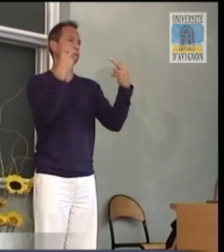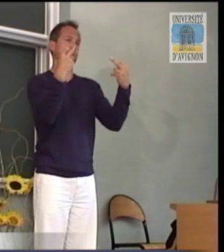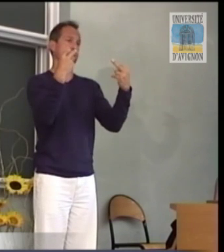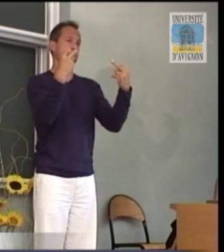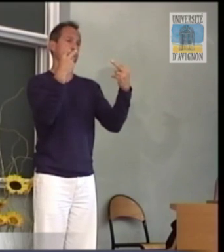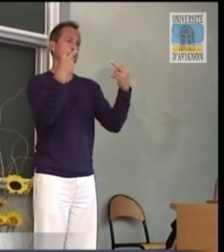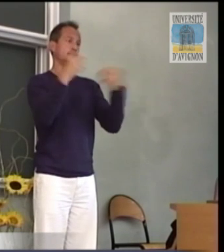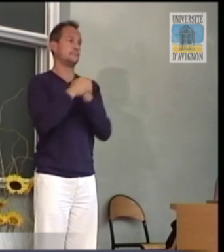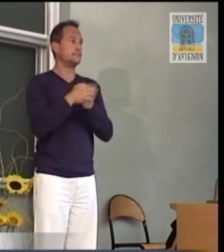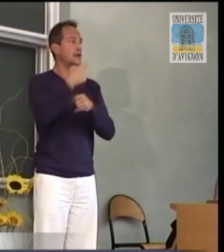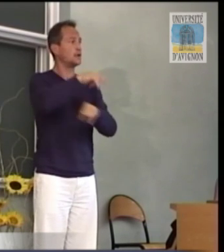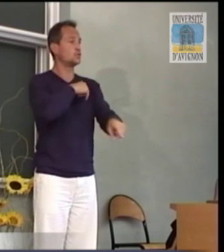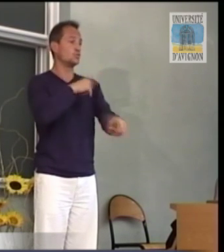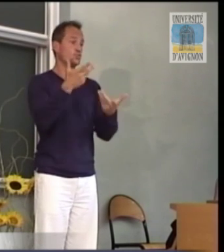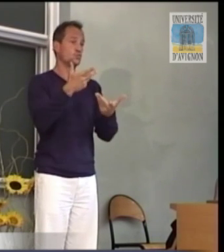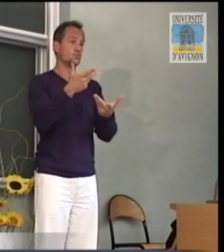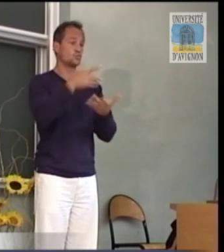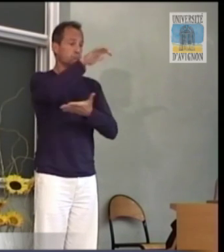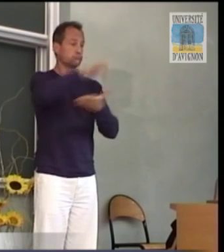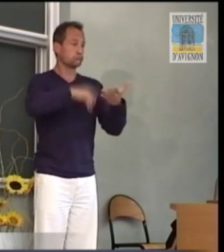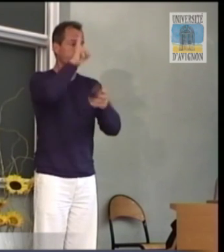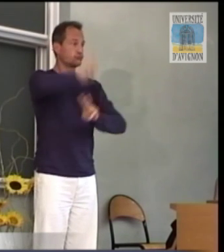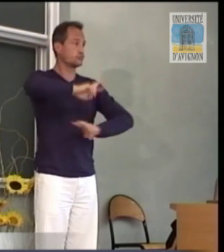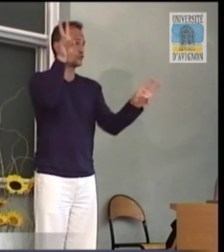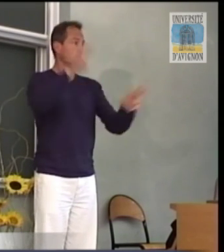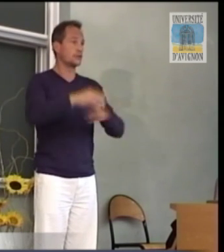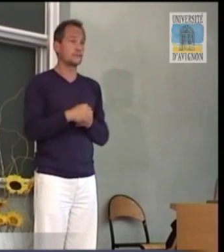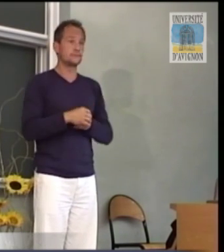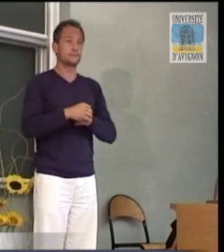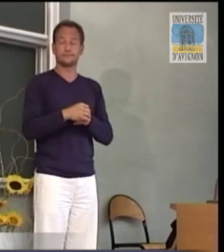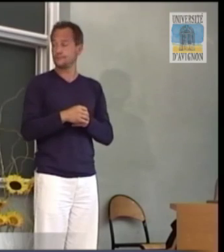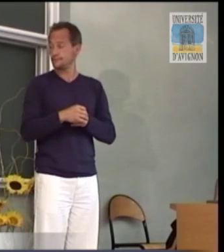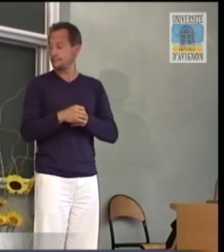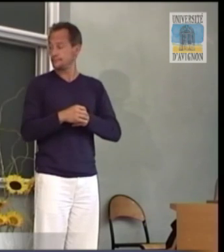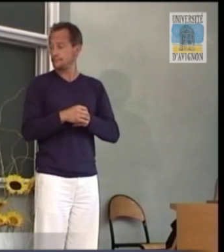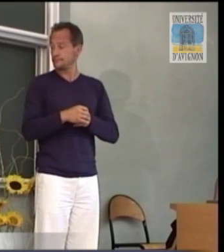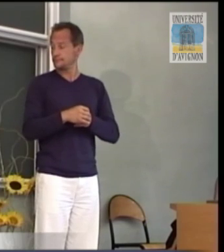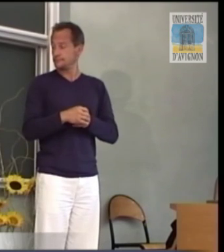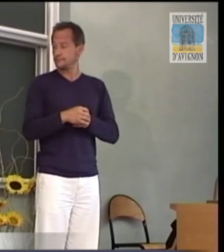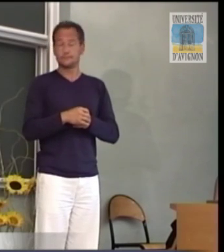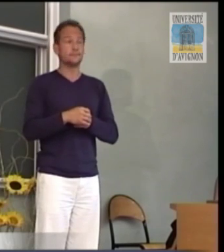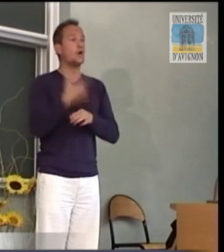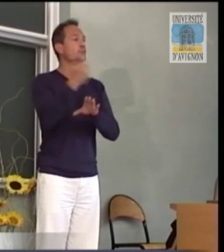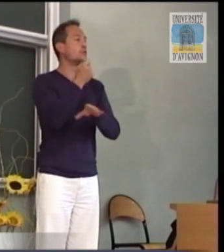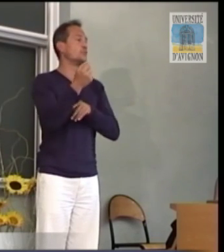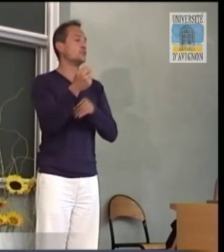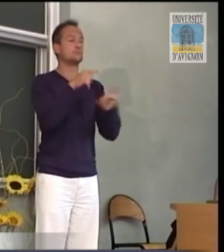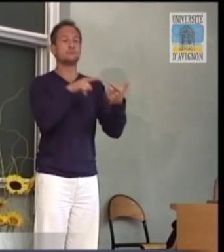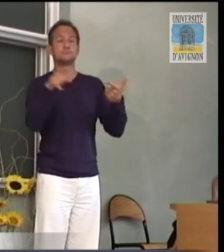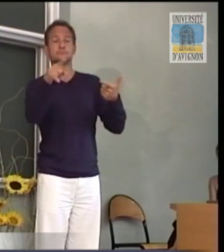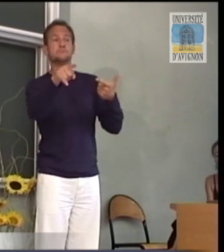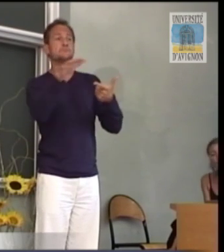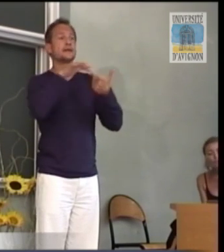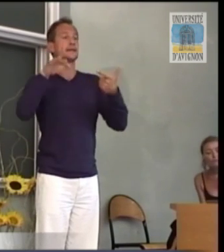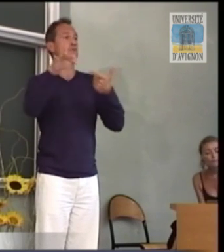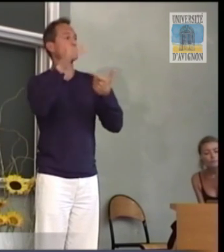communiquons principalement sur des supports généralistes. Évidemment, je vais transférer l'information au réseau associatif, mais